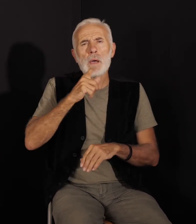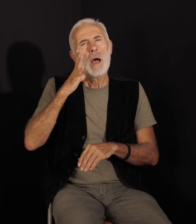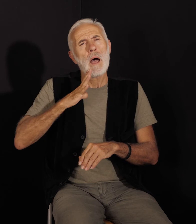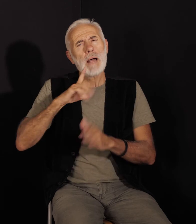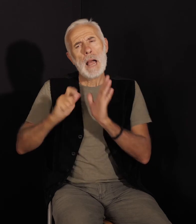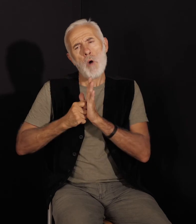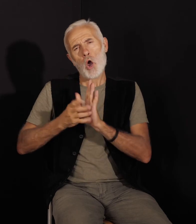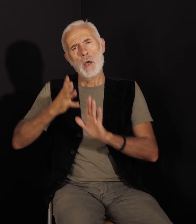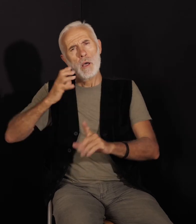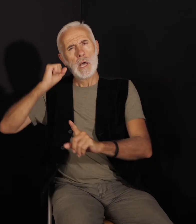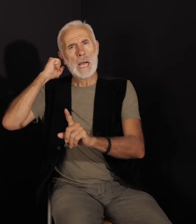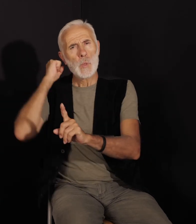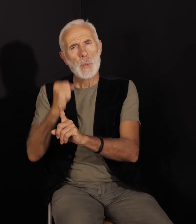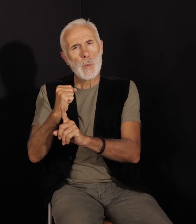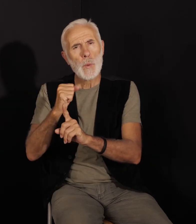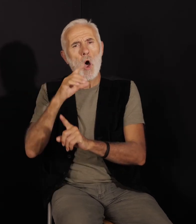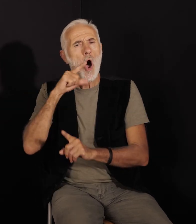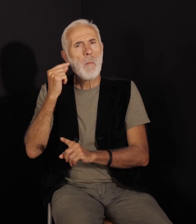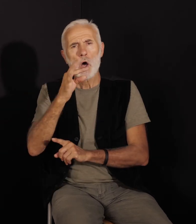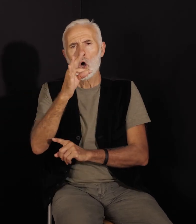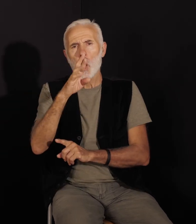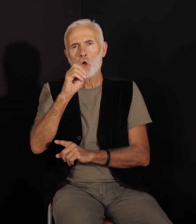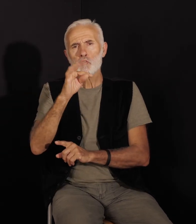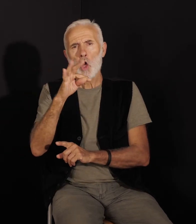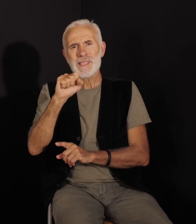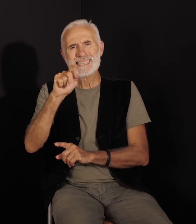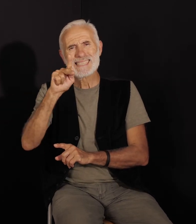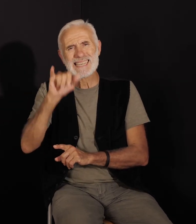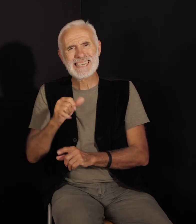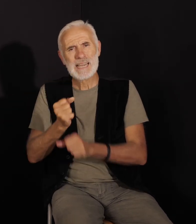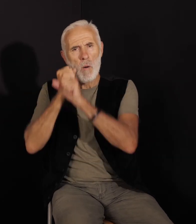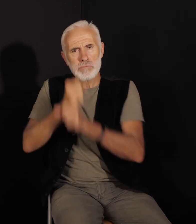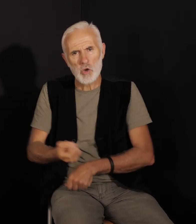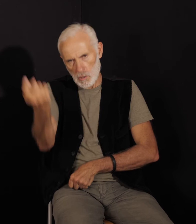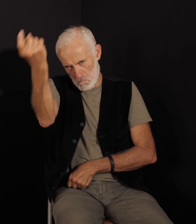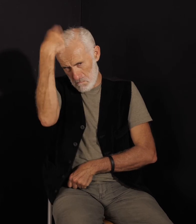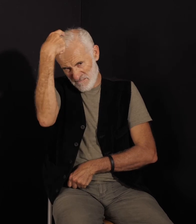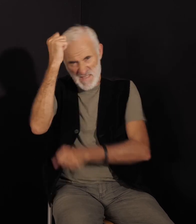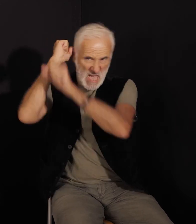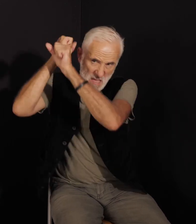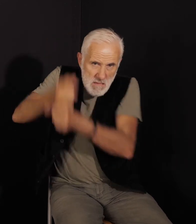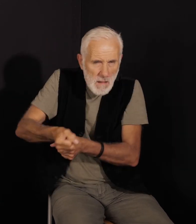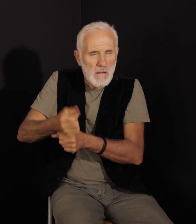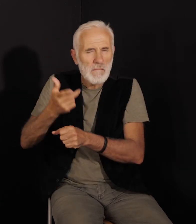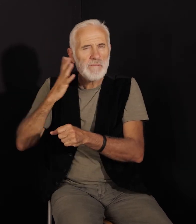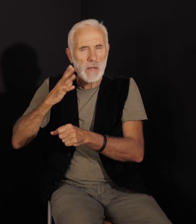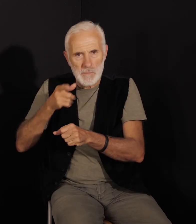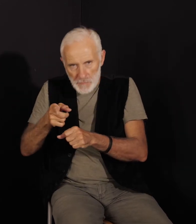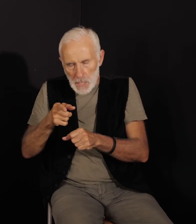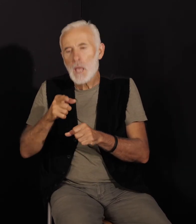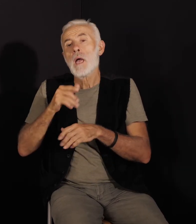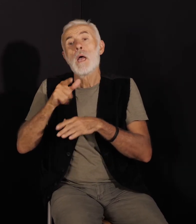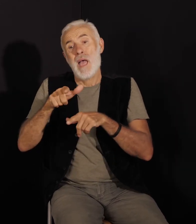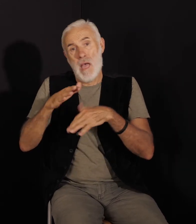et d'immigrés mexicains qui partent aux États-Unis, puis ensuite partent en Union soviétique dans les